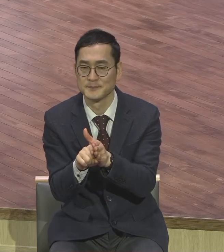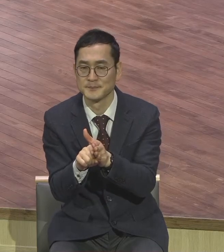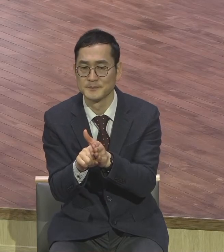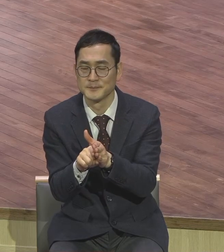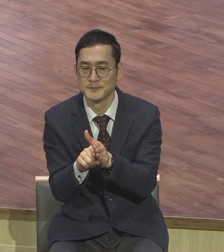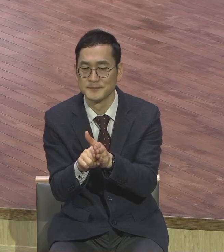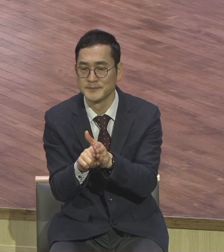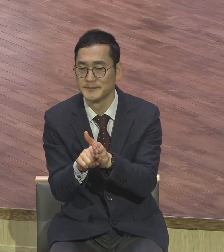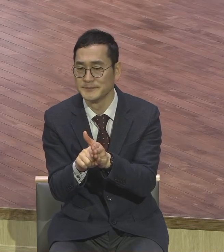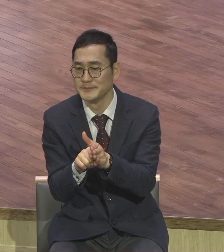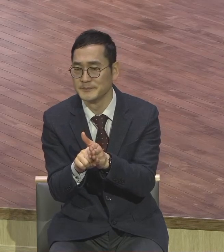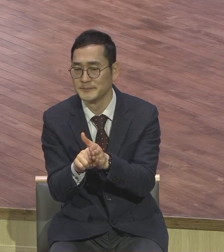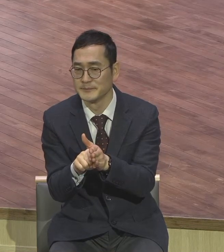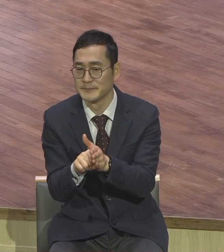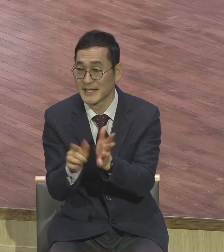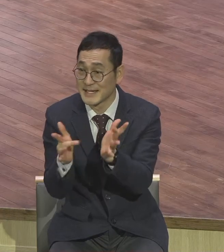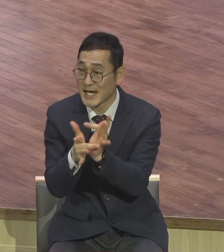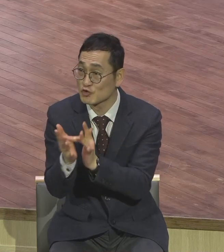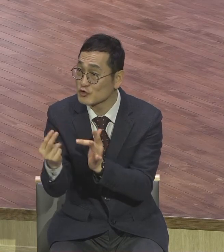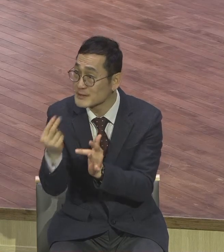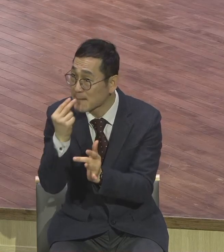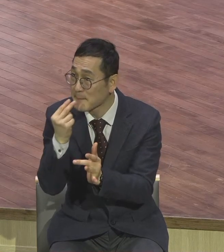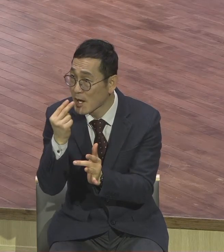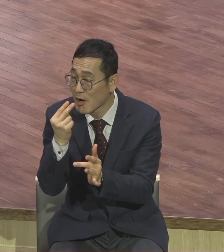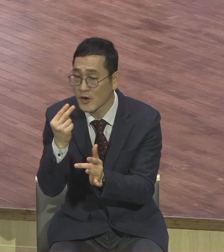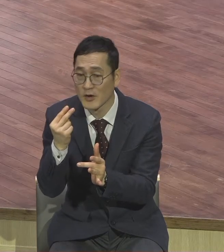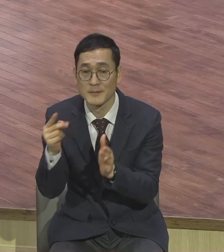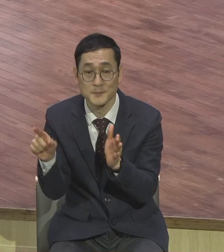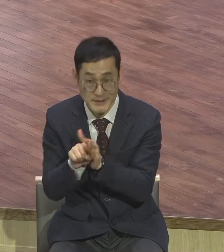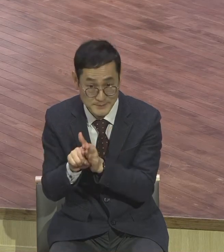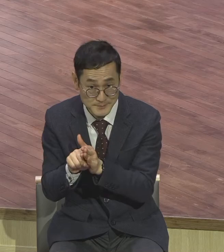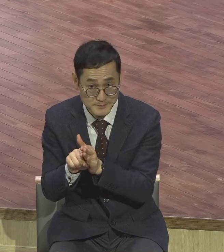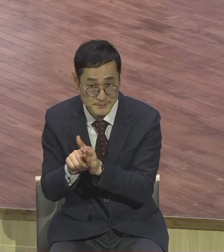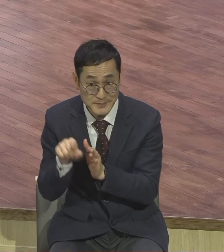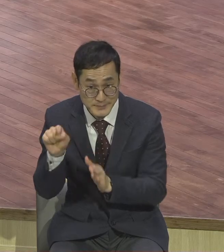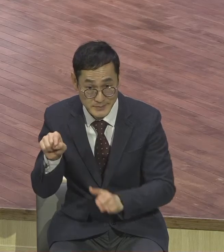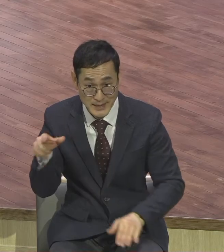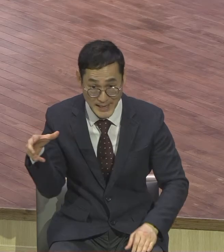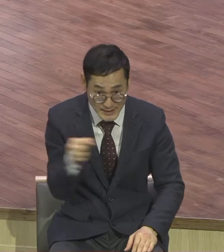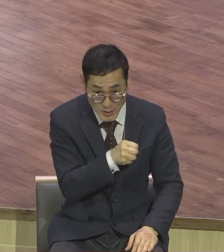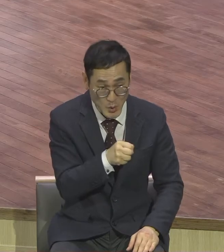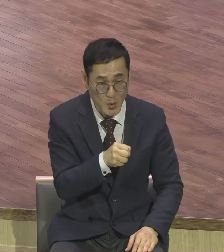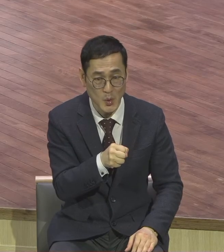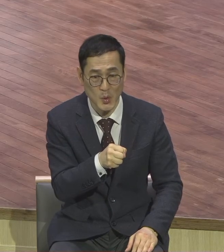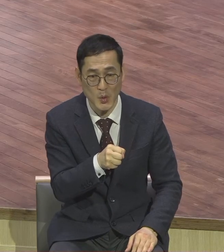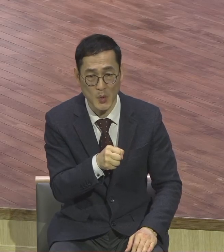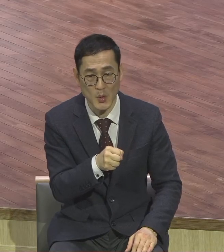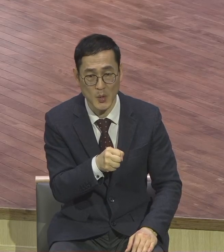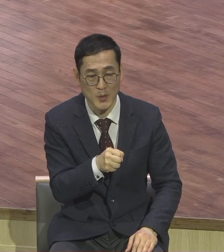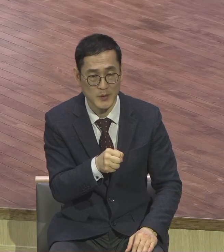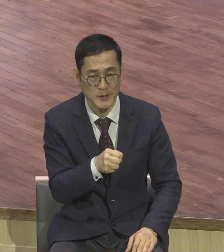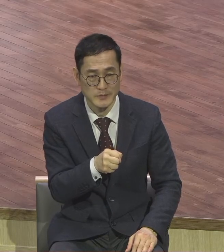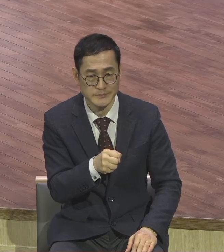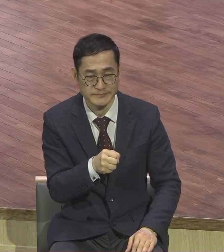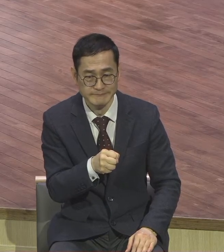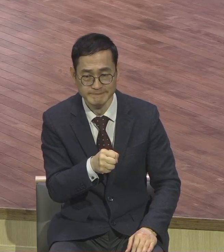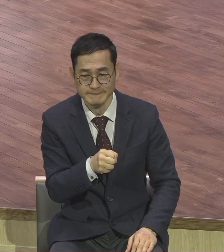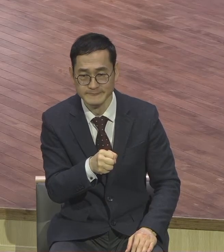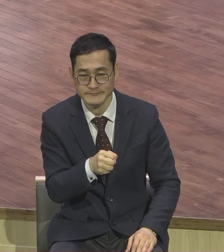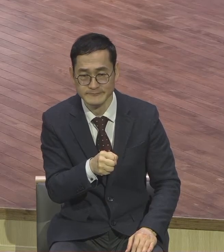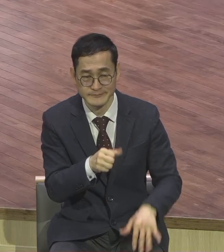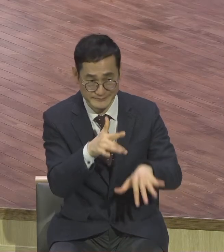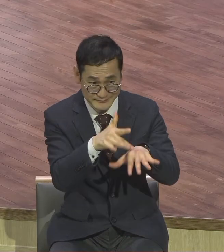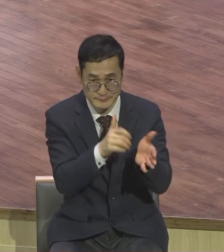믿음 이거 있으면요 현장 살립니다. 만일 너희에게 믿음이